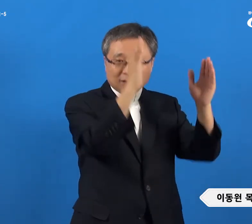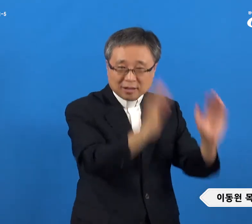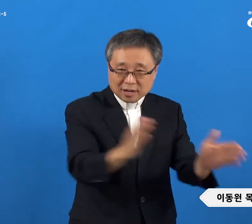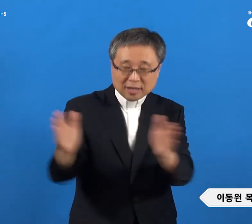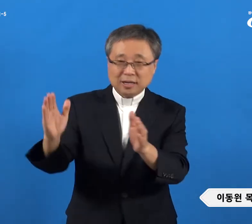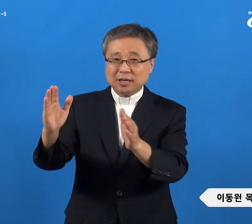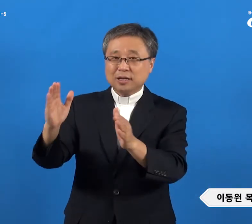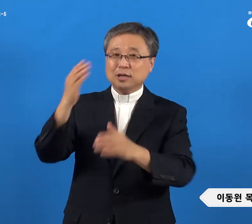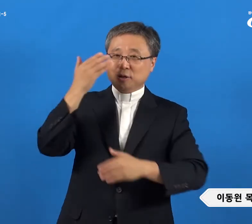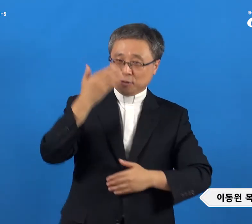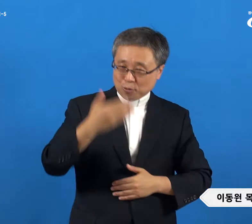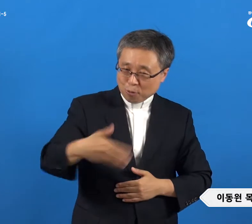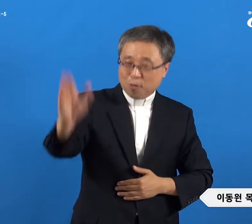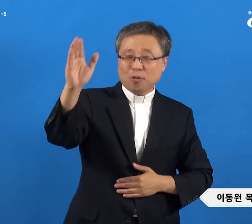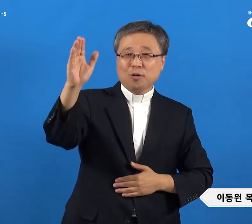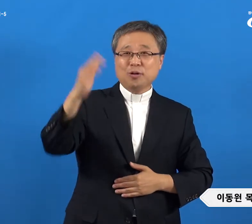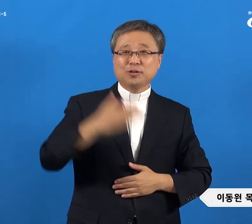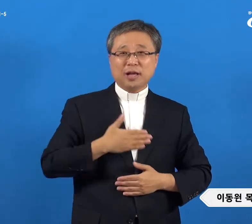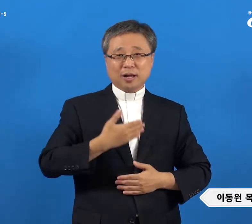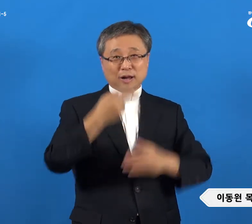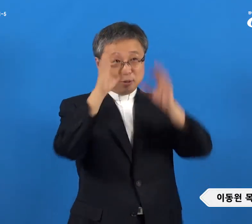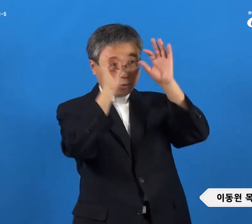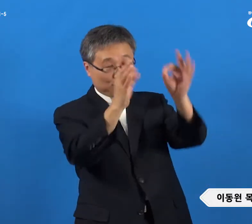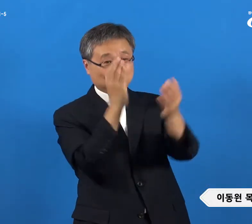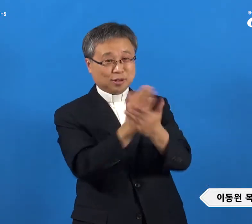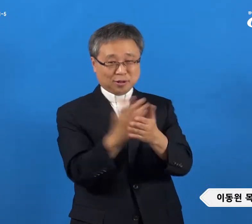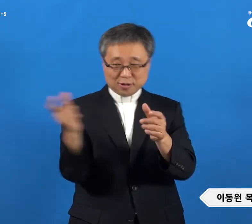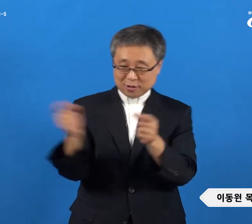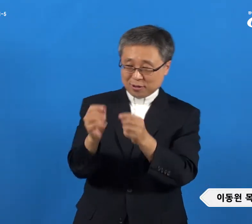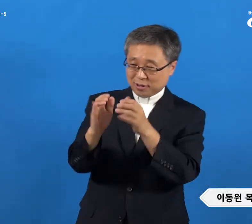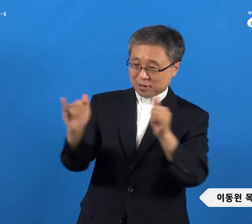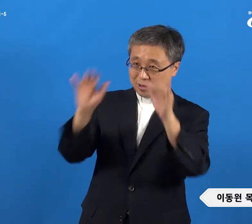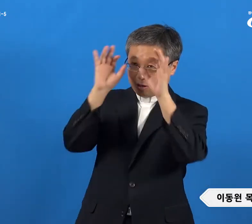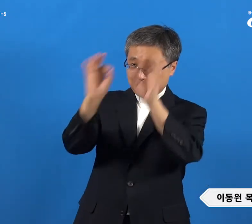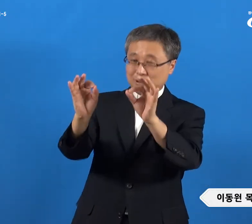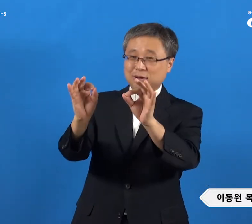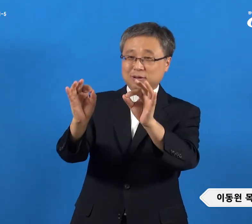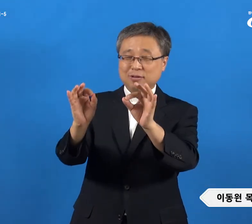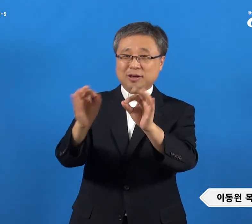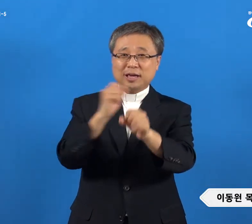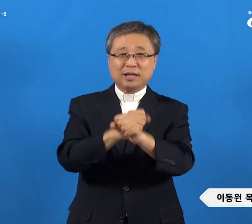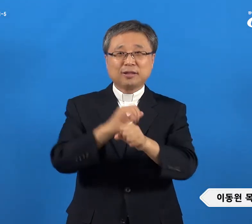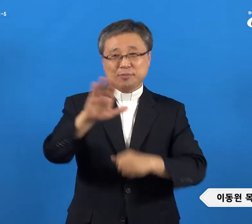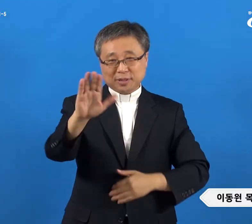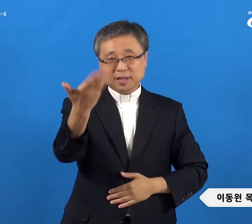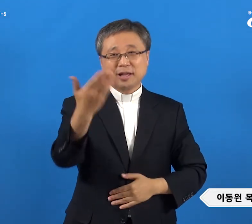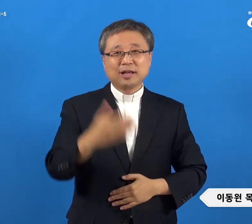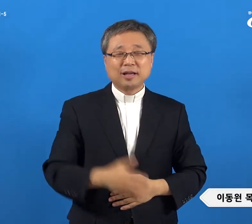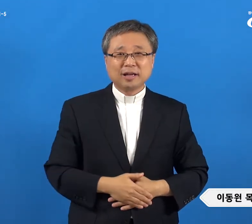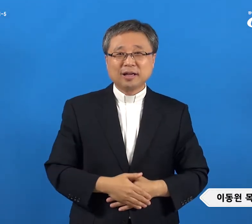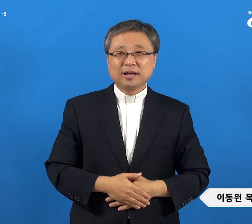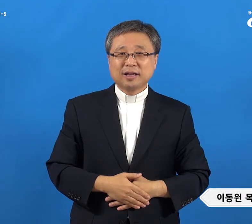해보세요. 날 쳐다보고 하는 게 아니라 옆에 사람 쳐다보고 해야지. 옆에 사람 쳐다보고. 예.